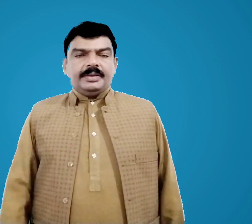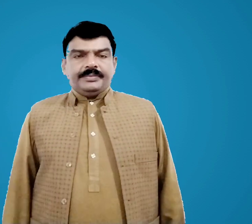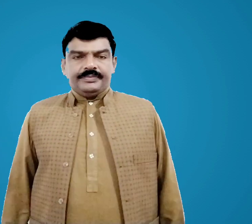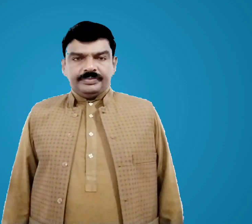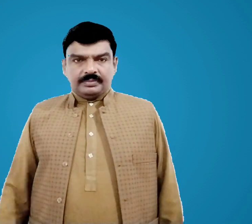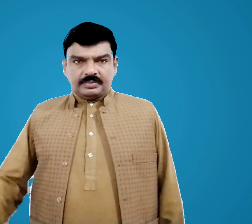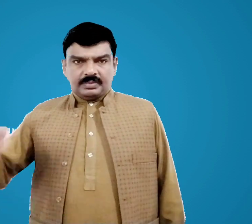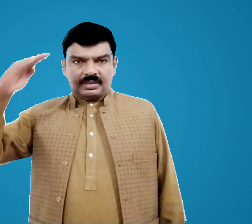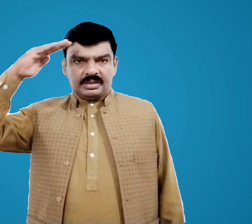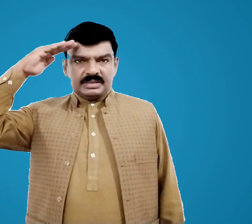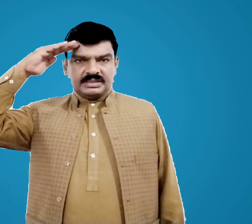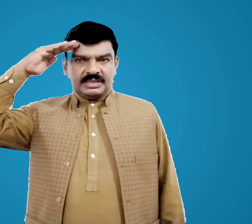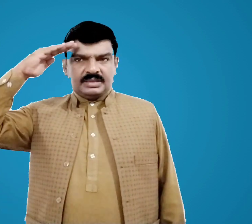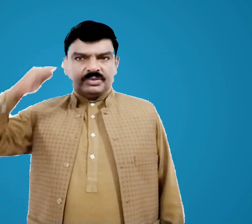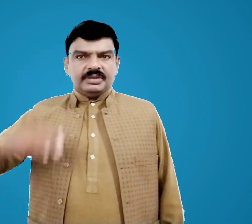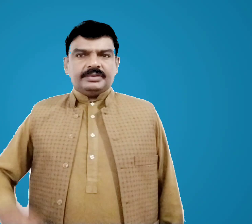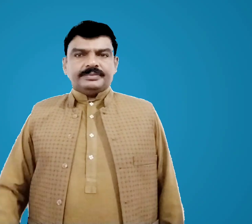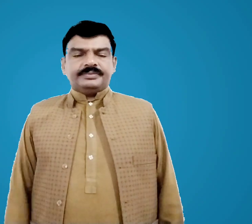बिस्मिल्लाहिर्रहमानिर्रहीम। अस्सलामु अलैकुम।